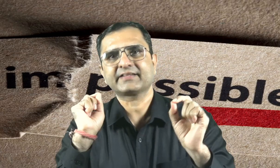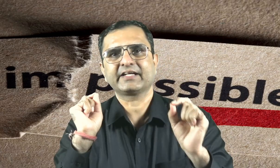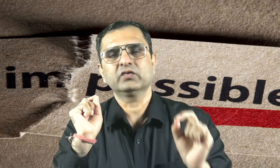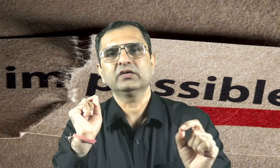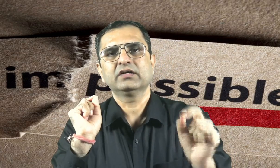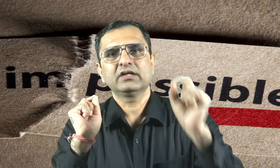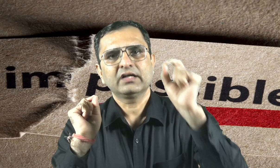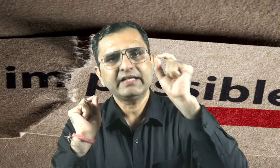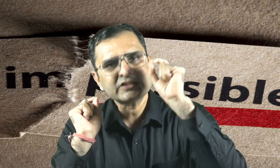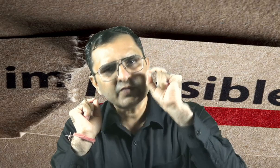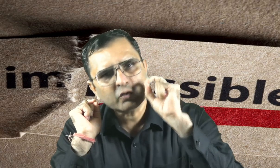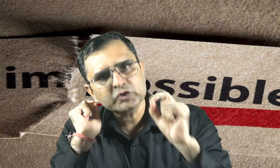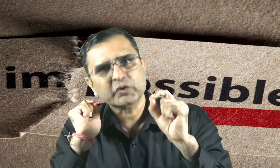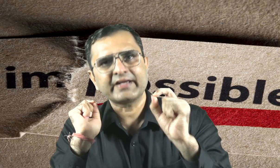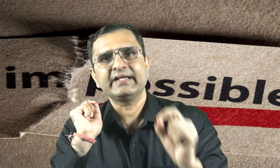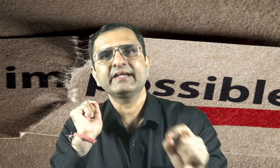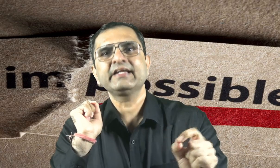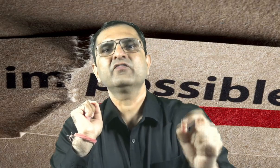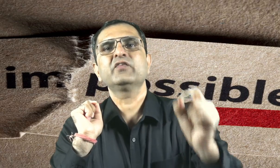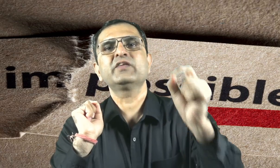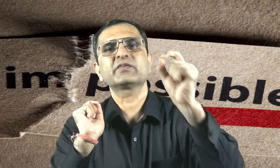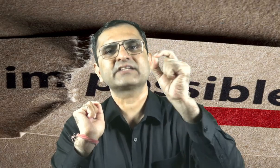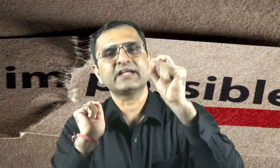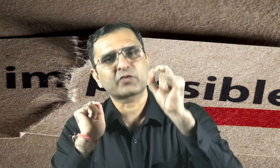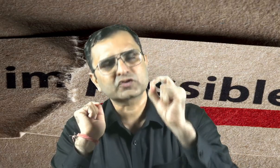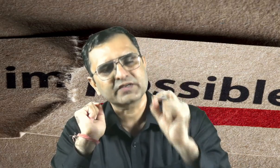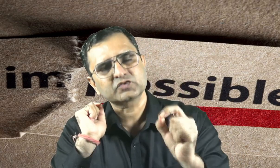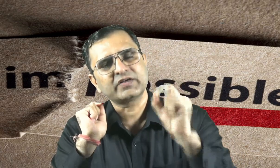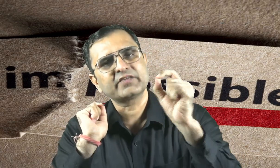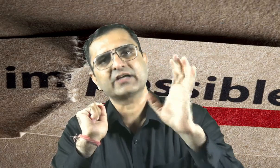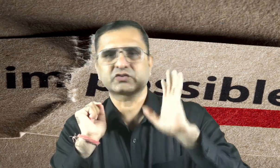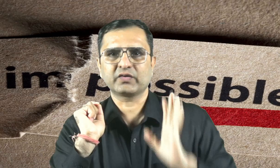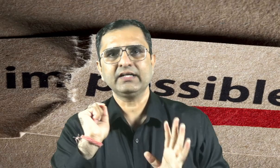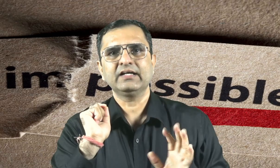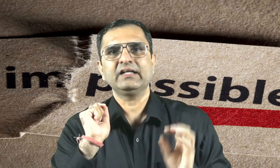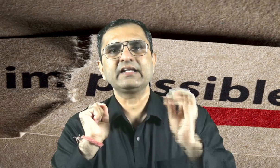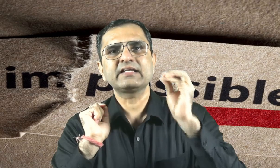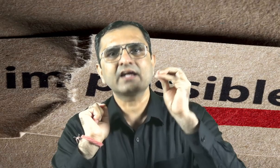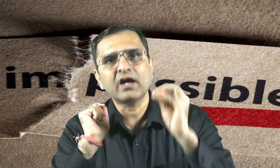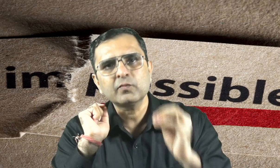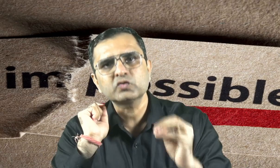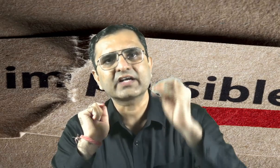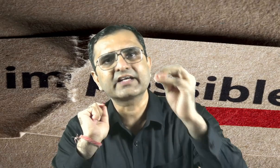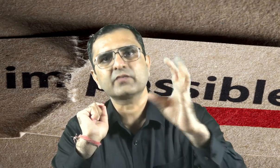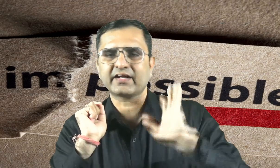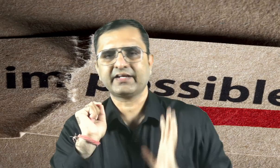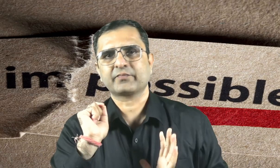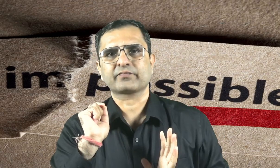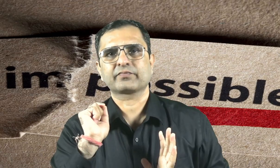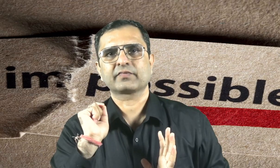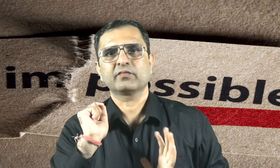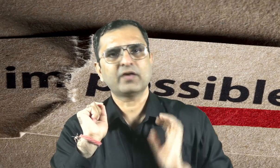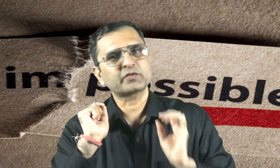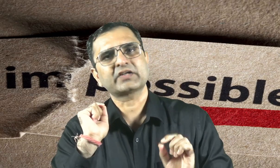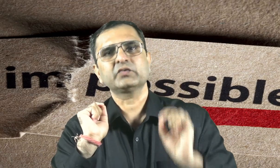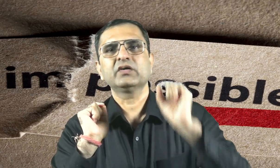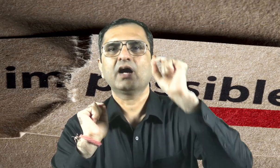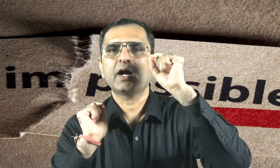देखो इसमें कोई दोराई नहीं है कि 15 पर एप्रोक्सीमेटली स्टूडेंट ही पास होंगे लेकिन क्या हम उस कैटेगरी में आ रहे हैं मैं आपको बता दूं आप उस